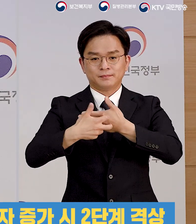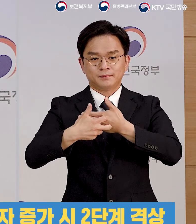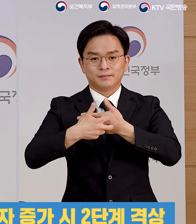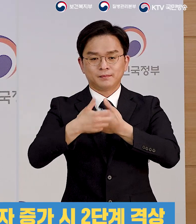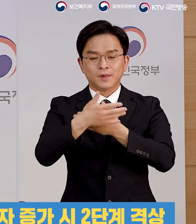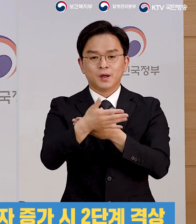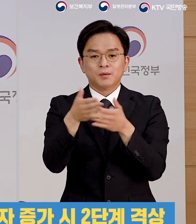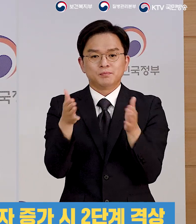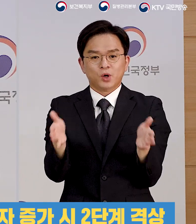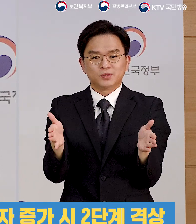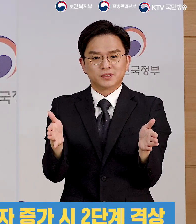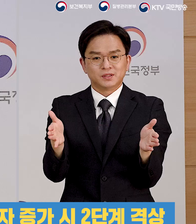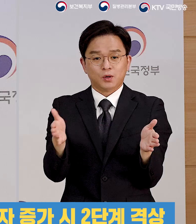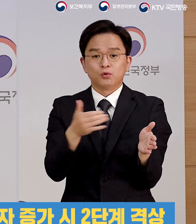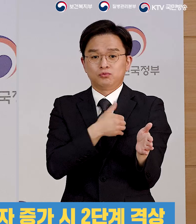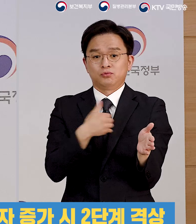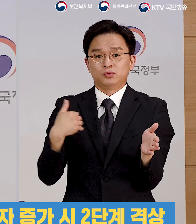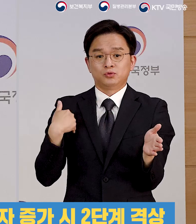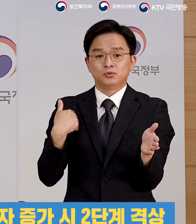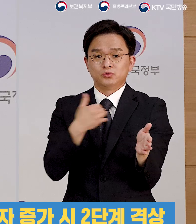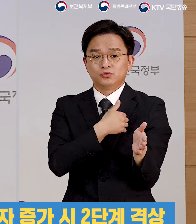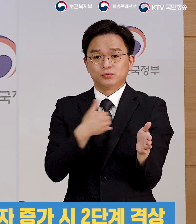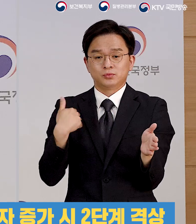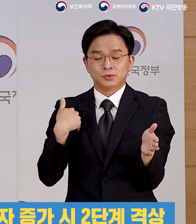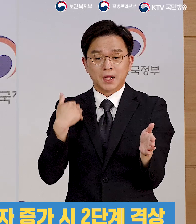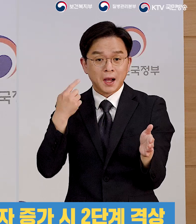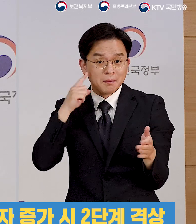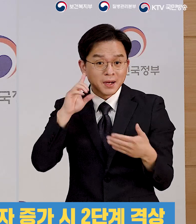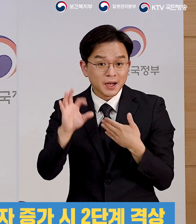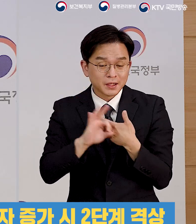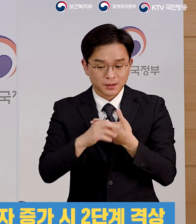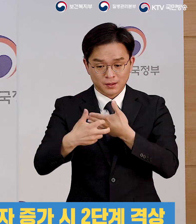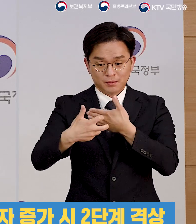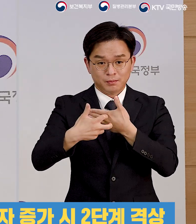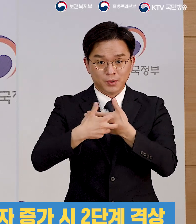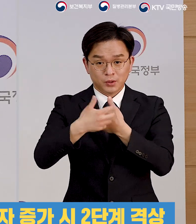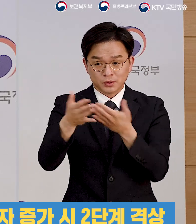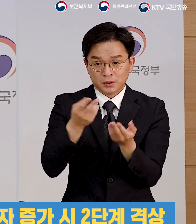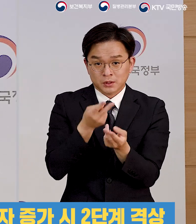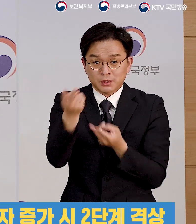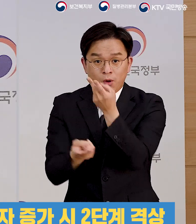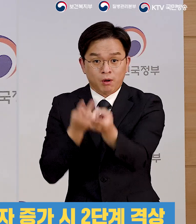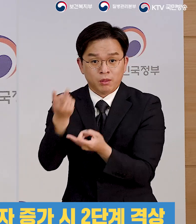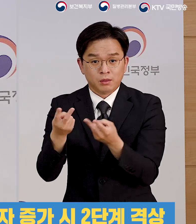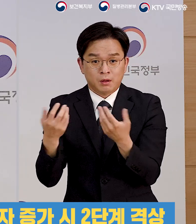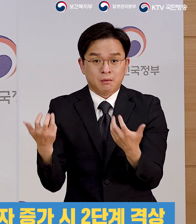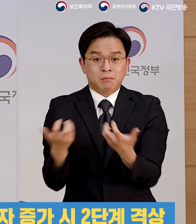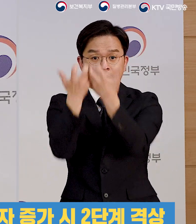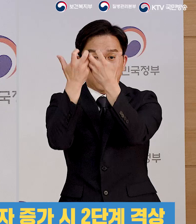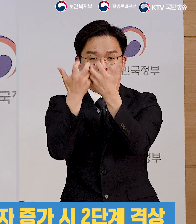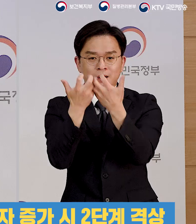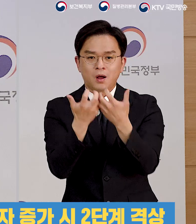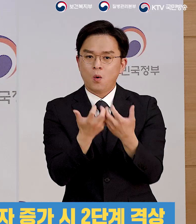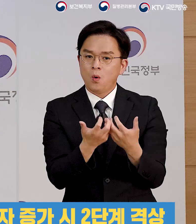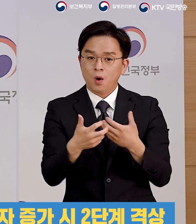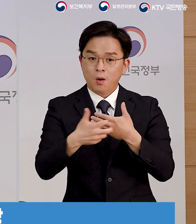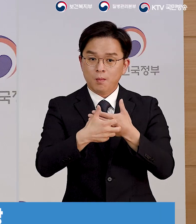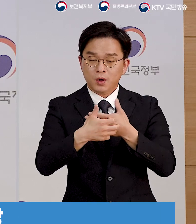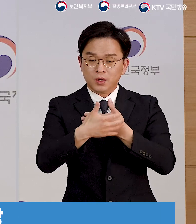의료체계가 감당 가능한 수준을 넘어 환자가 계속 증가하는 경우 사회적 거리두기를 2단계로